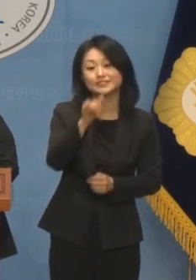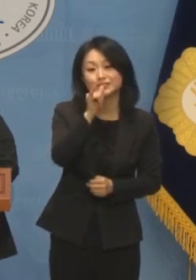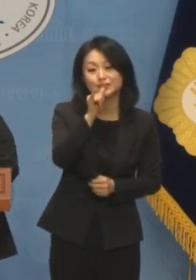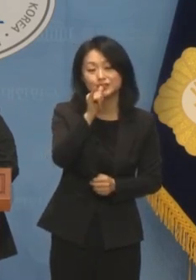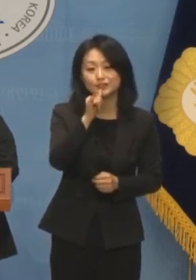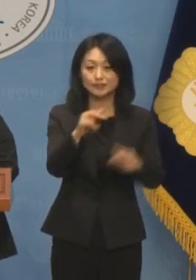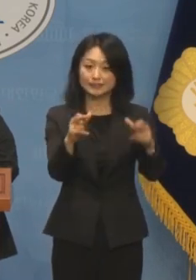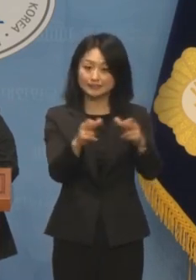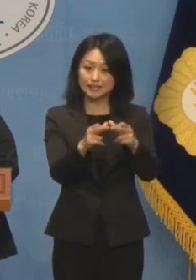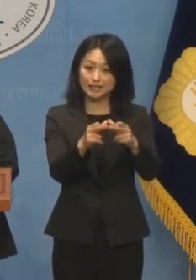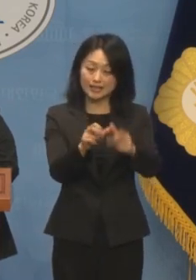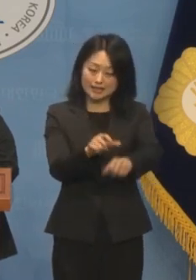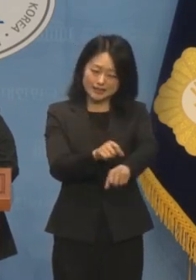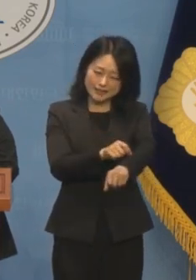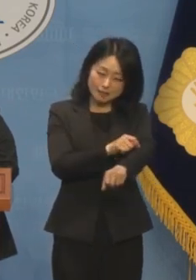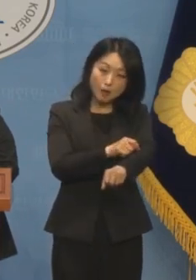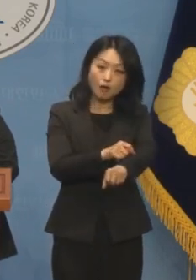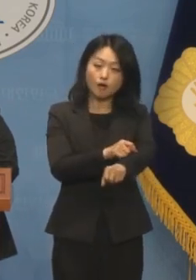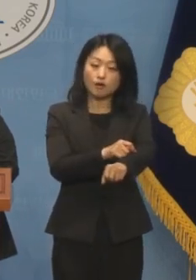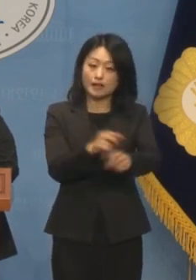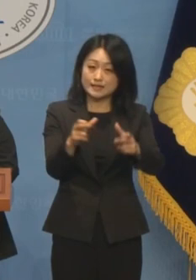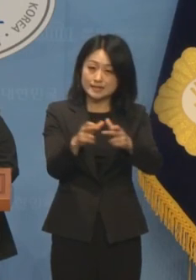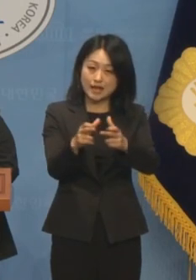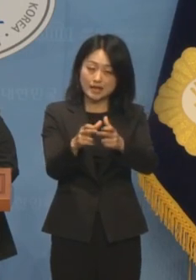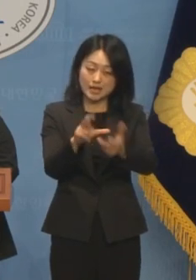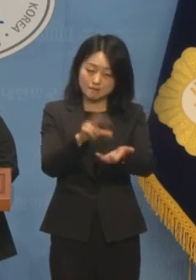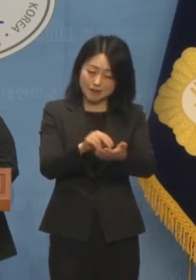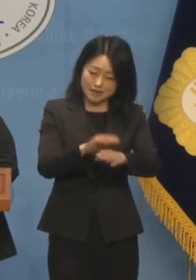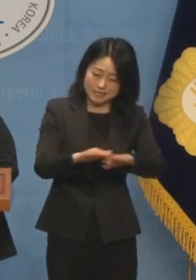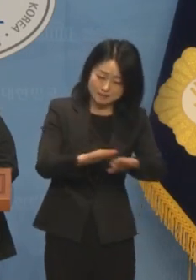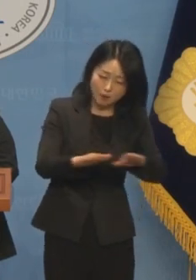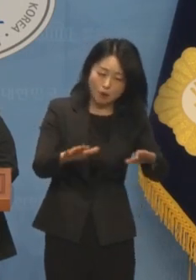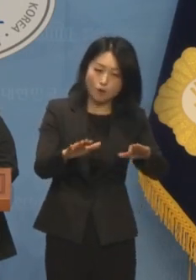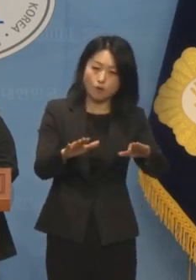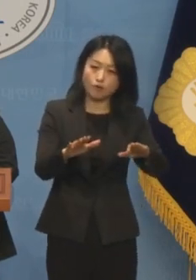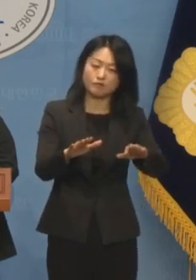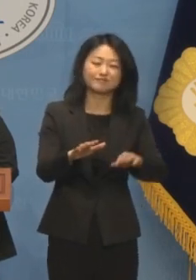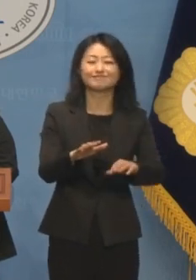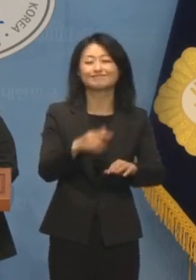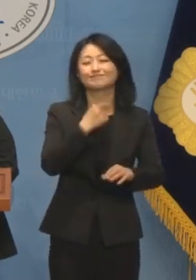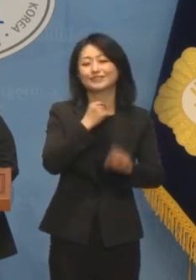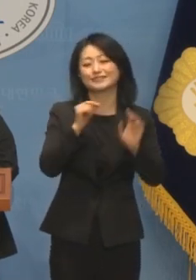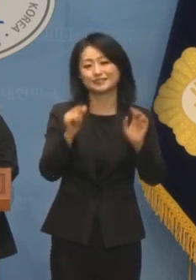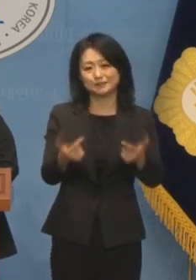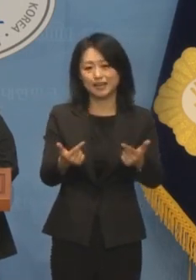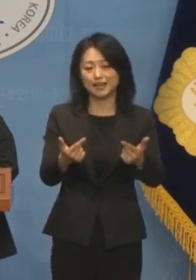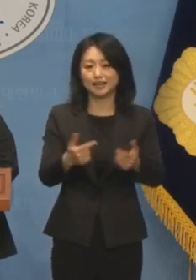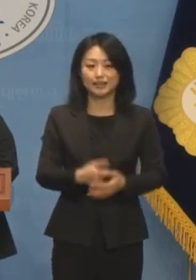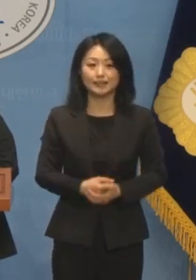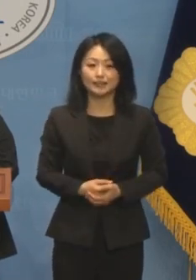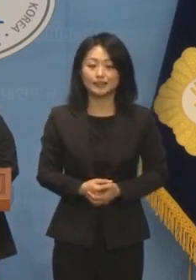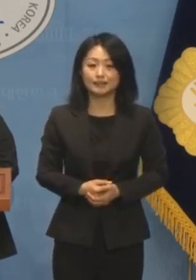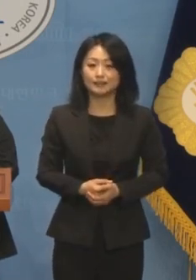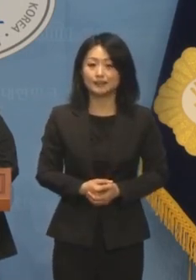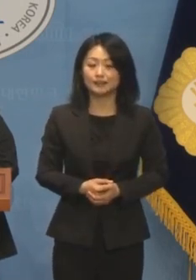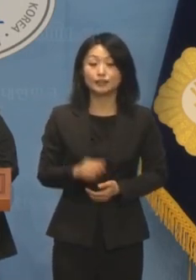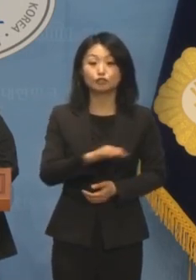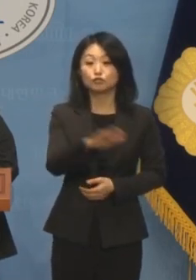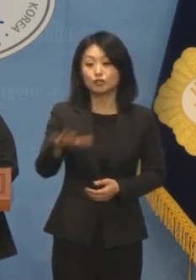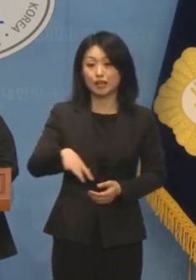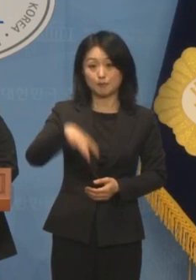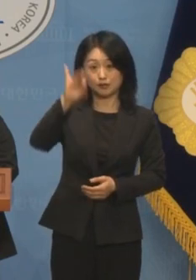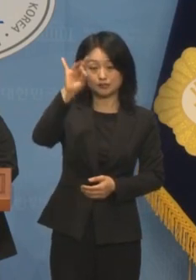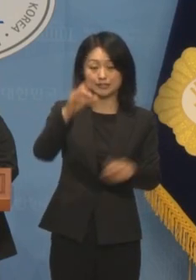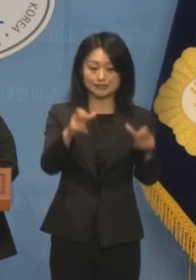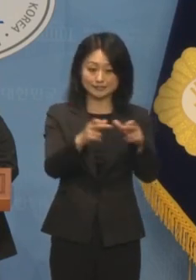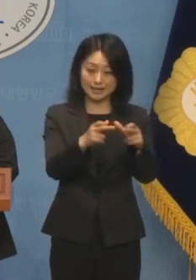장애인이 특별하고 극복해야 하는 존재가 되지 않길 바랍니다. 그러기 위해선 우리가